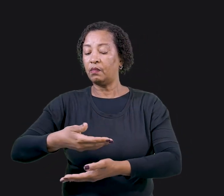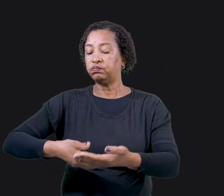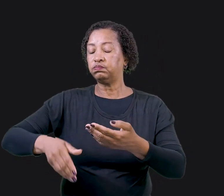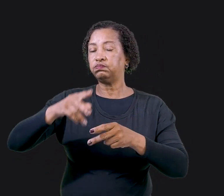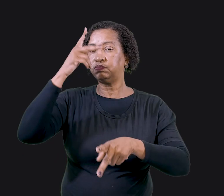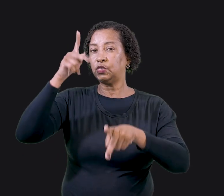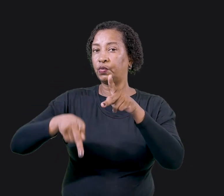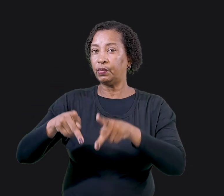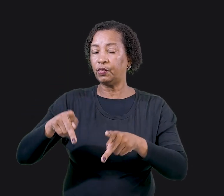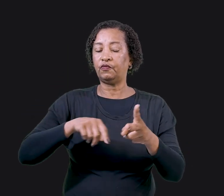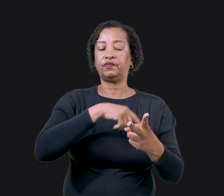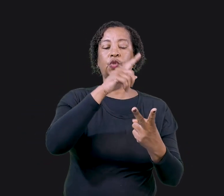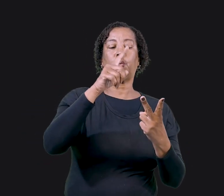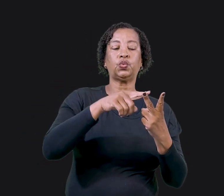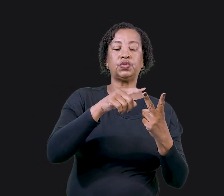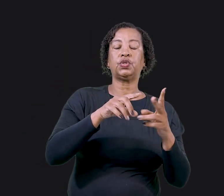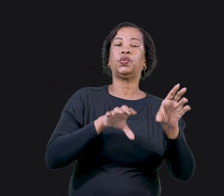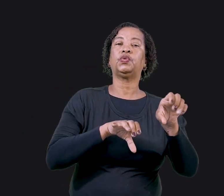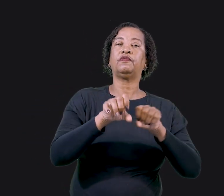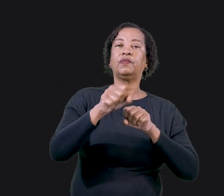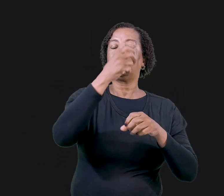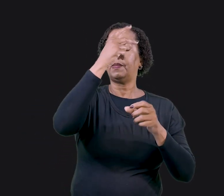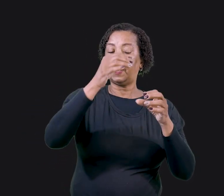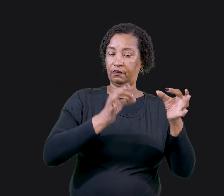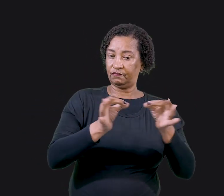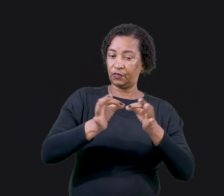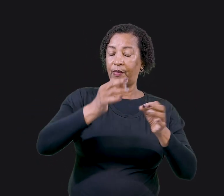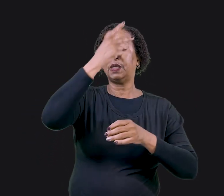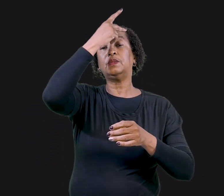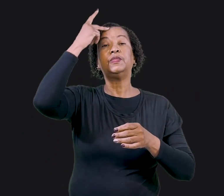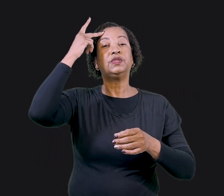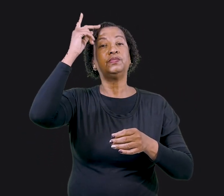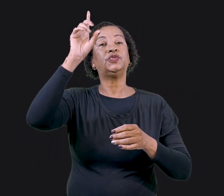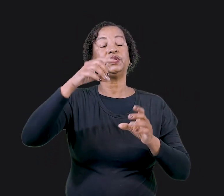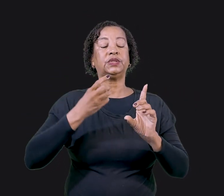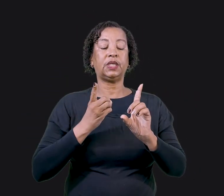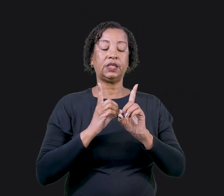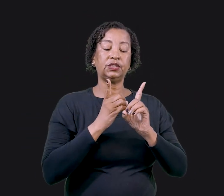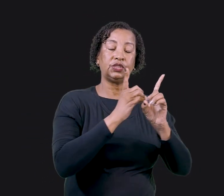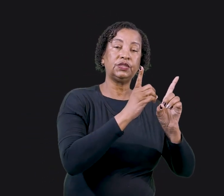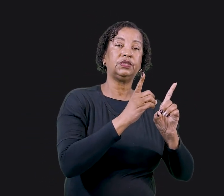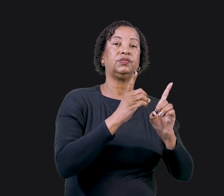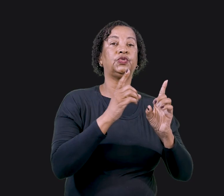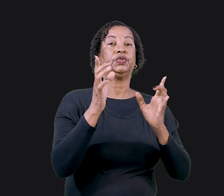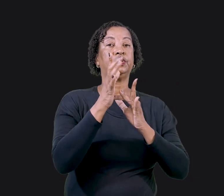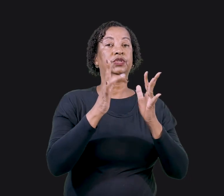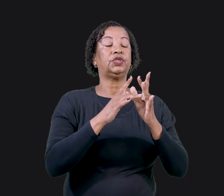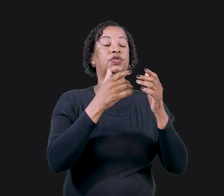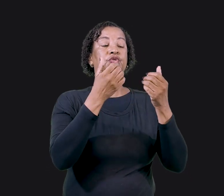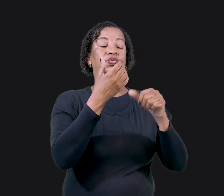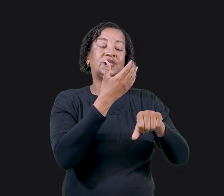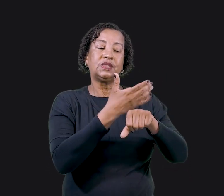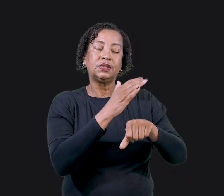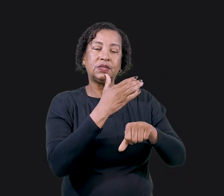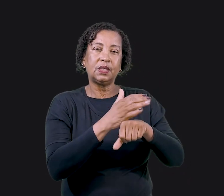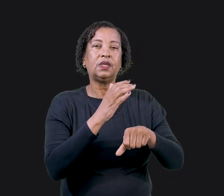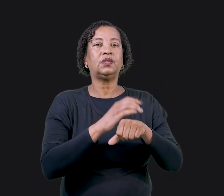O segundo tipo é formado por aquelas pessoas que Jesus chama de discípulos, que foram treinadas por ele para serem parte da solução e